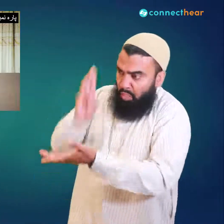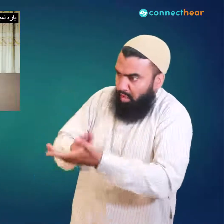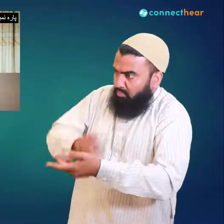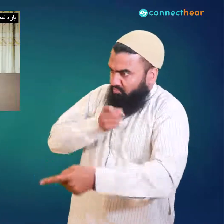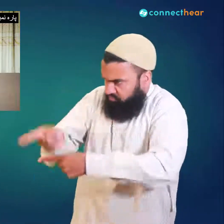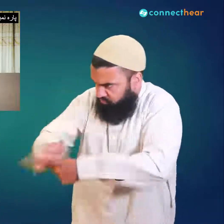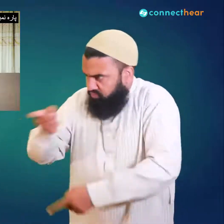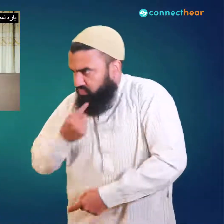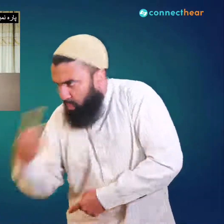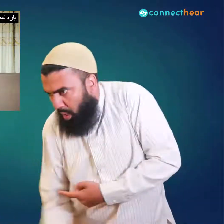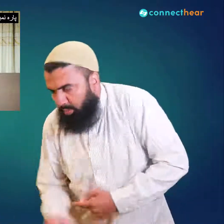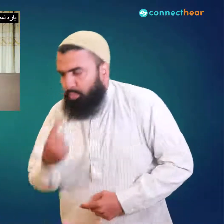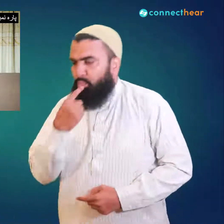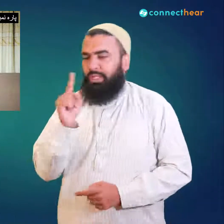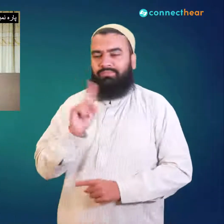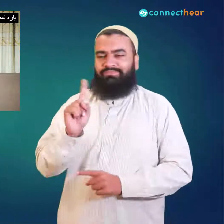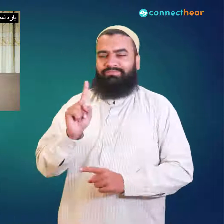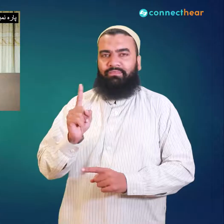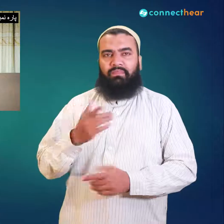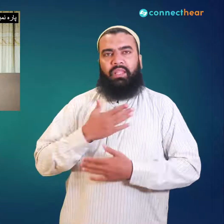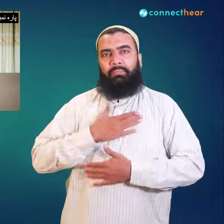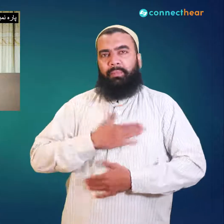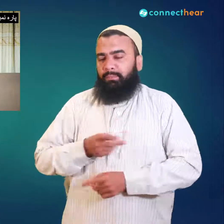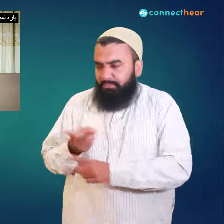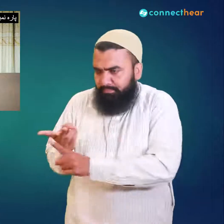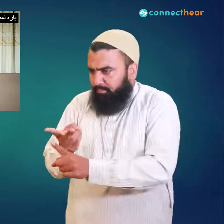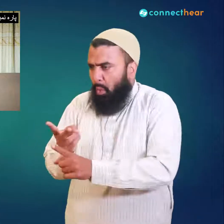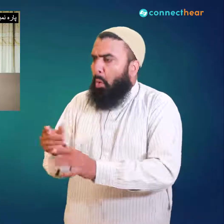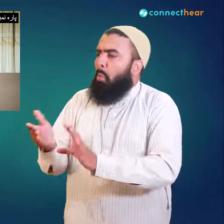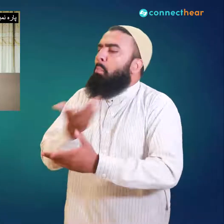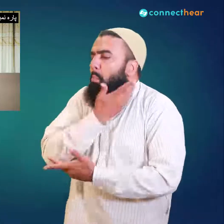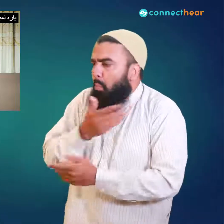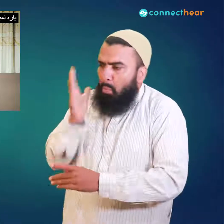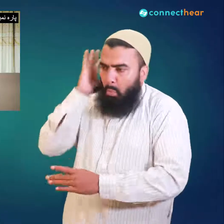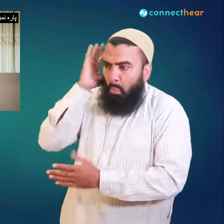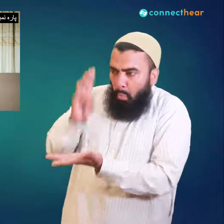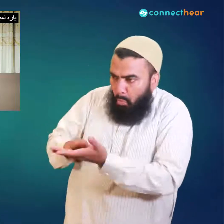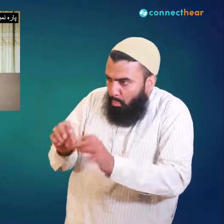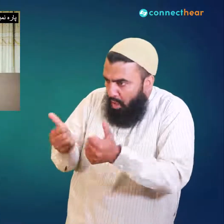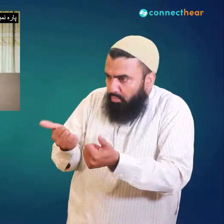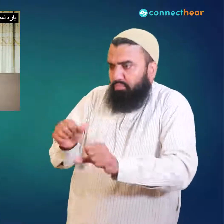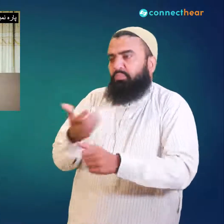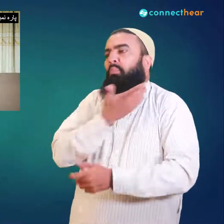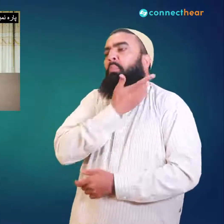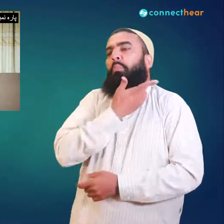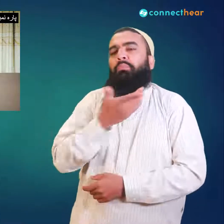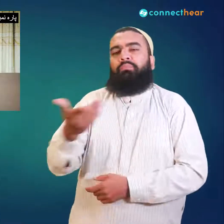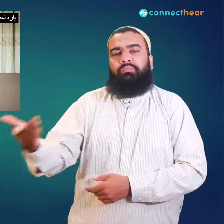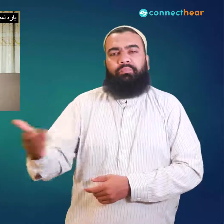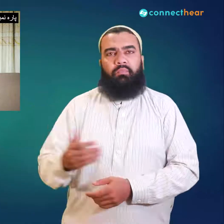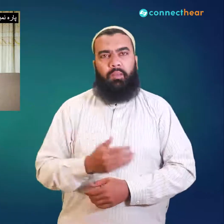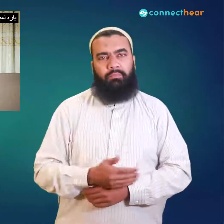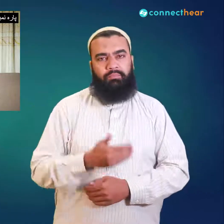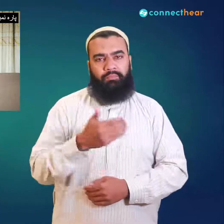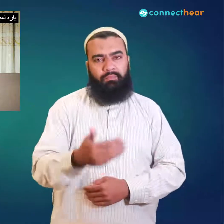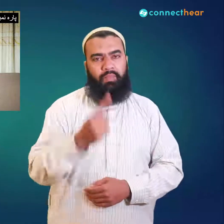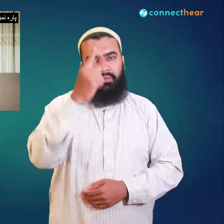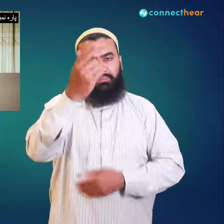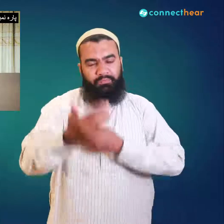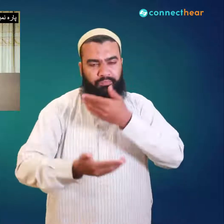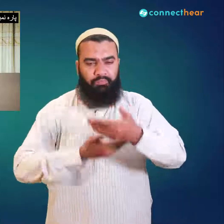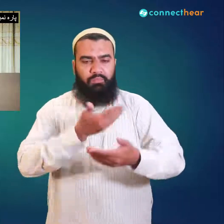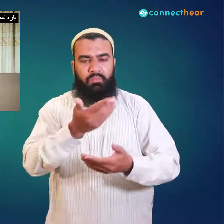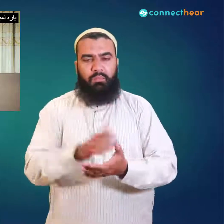نہیں بلکہ رجوع اللہ ہی کی طرف کیا جائے گا۔ اسی طرح جب اللہ رب العزت تمہیں کوئی خیر پہنچانا چاہتا ہے،